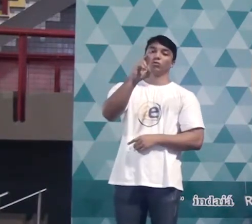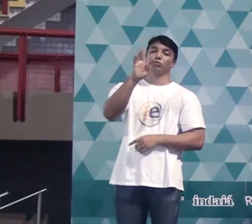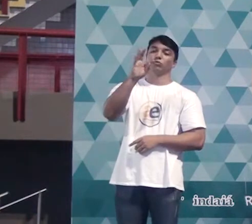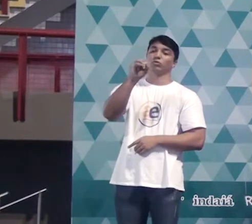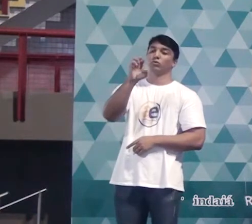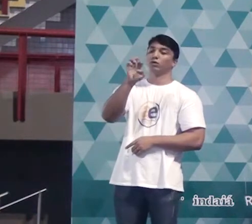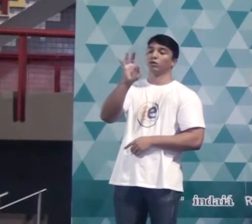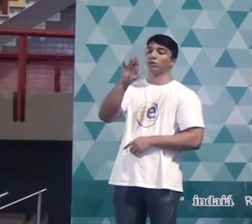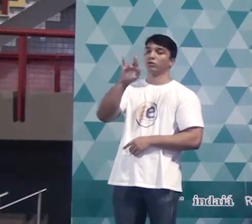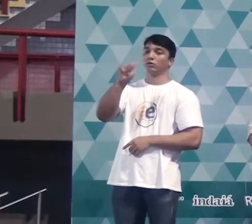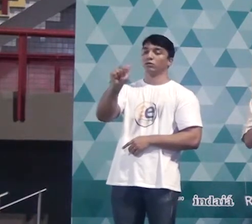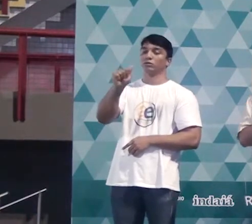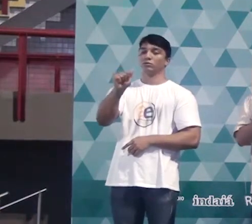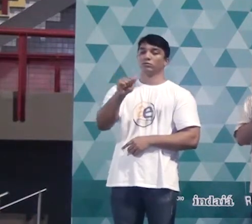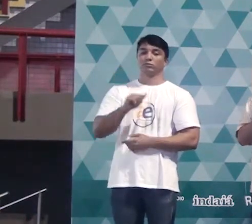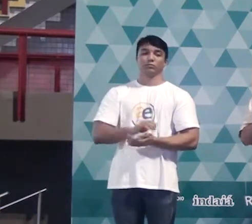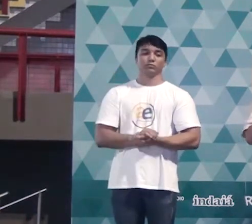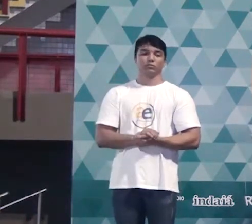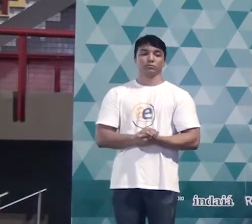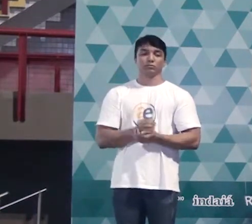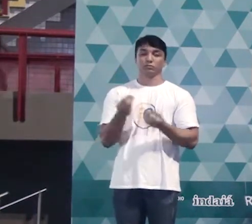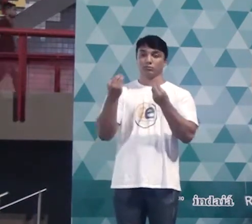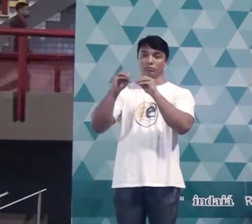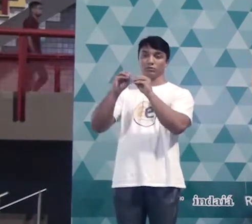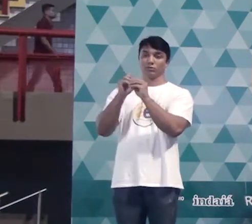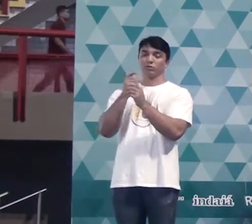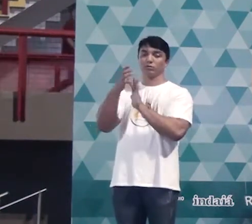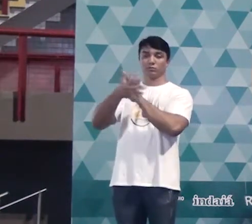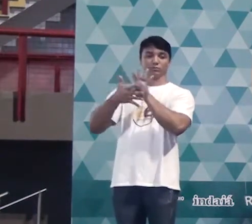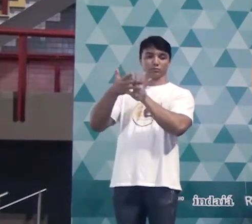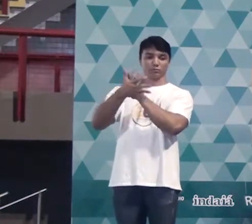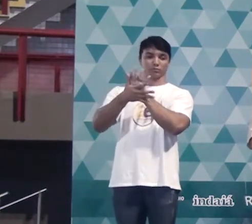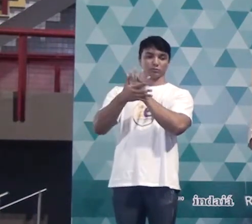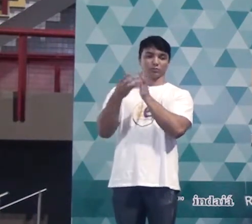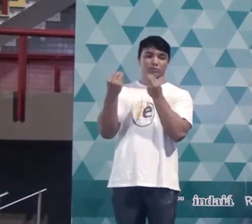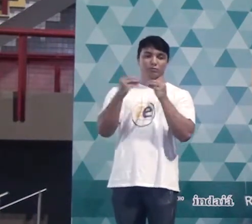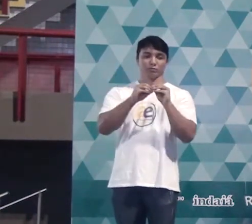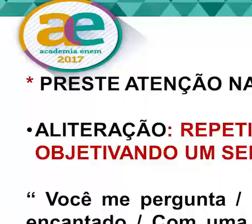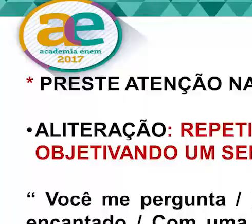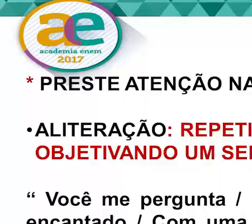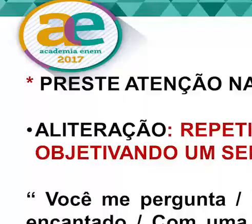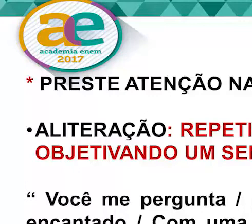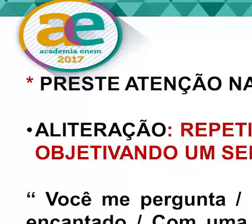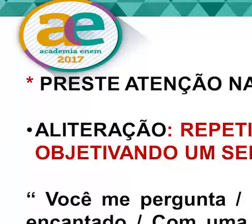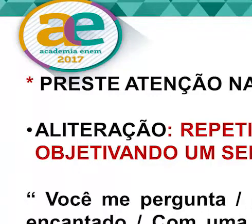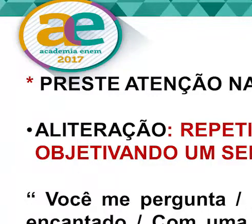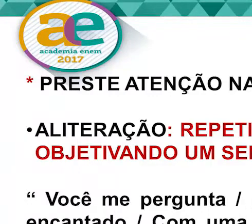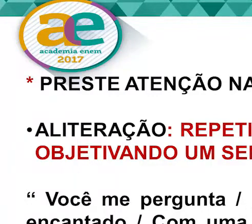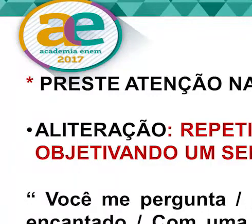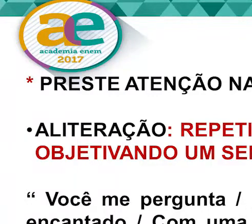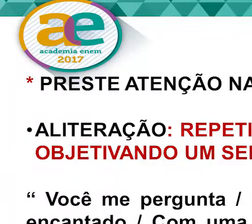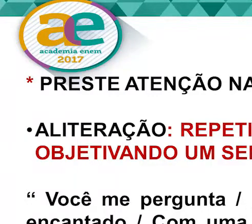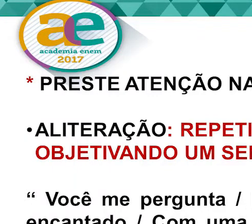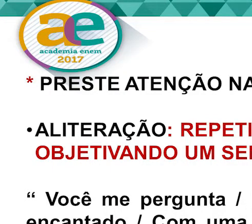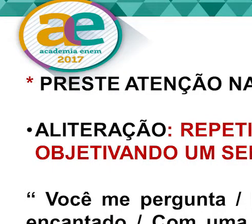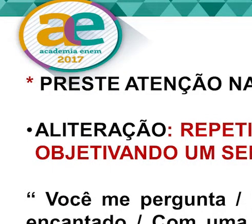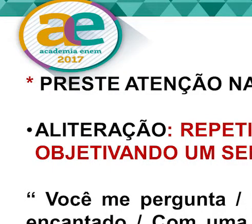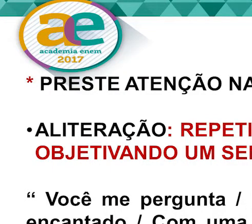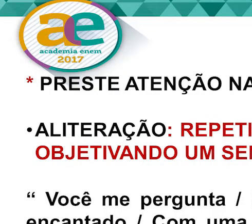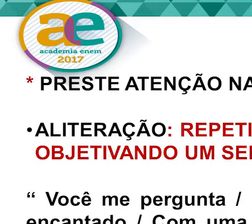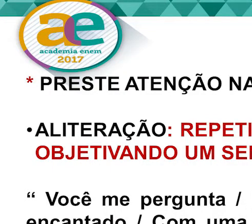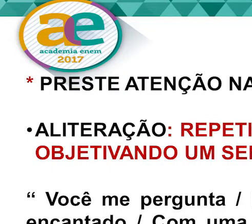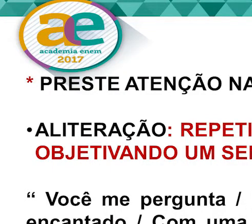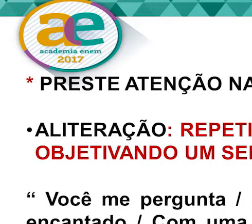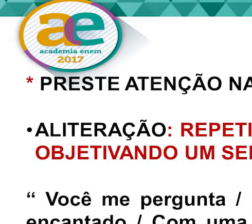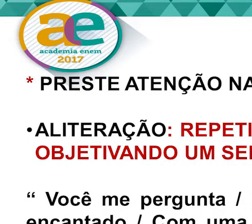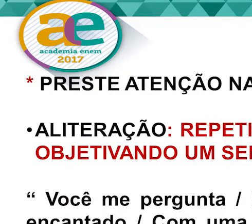ortoepia, tá beleza? Vamos ver a aplicação no texto, sonoridade no texto. Sabe o que é aliteração? Repetição